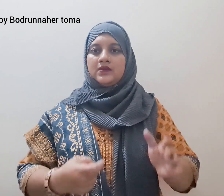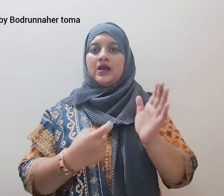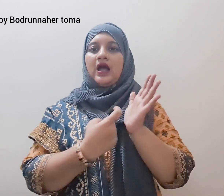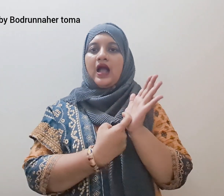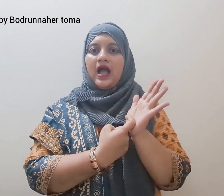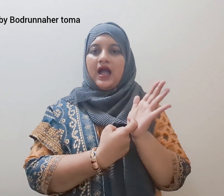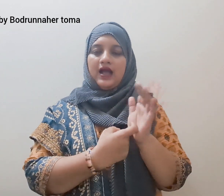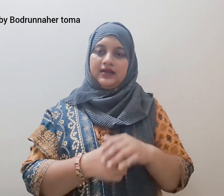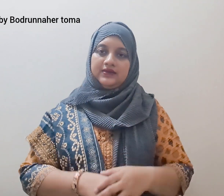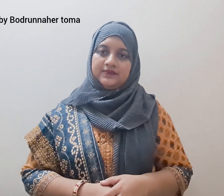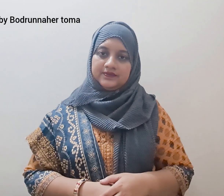আর,